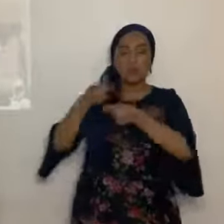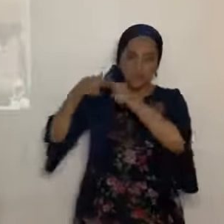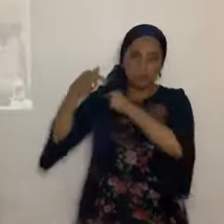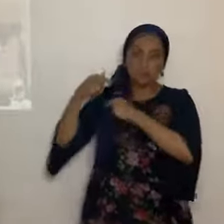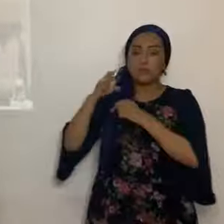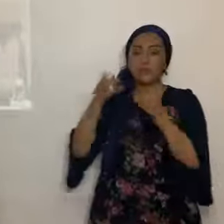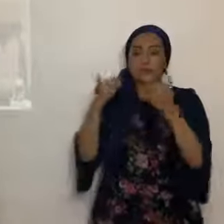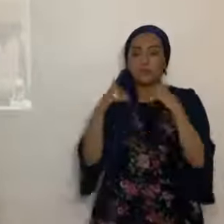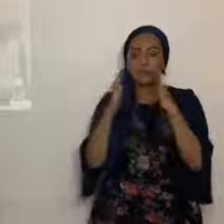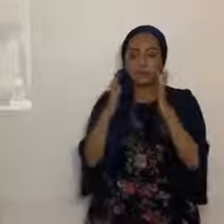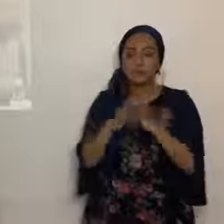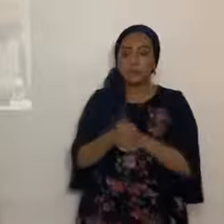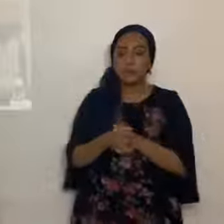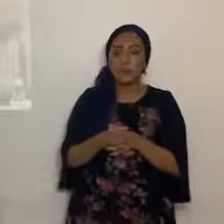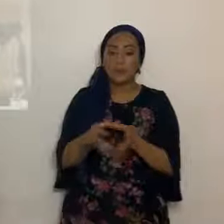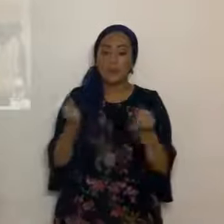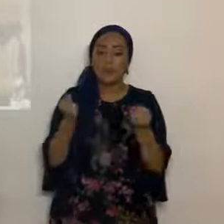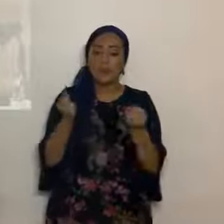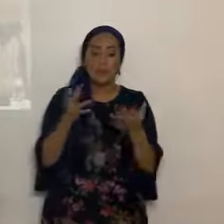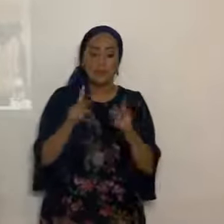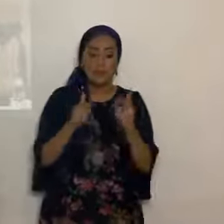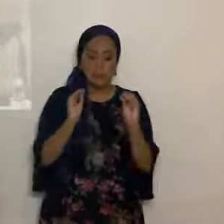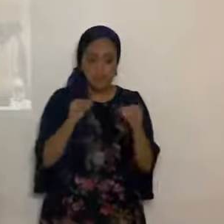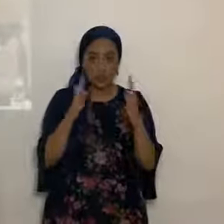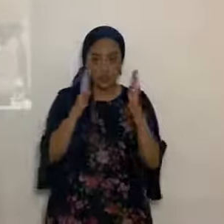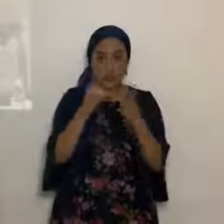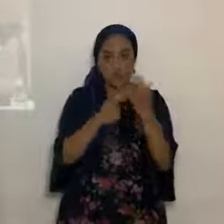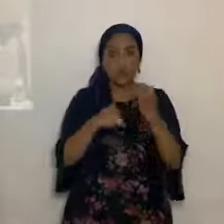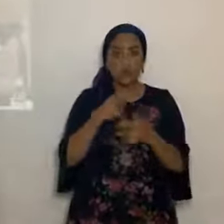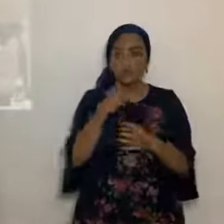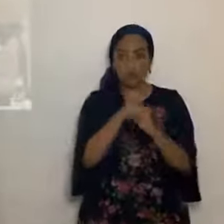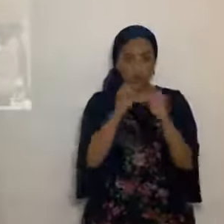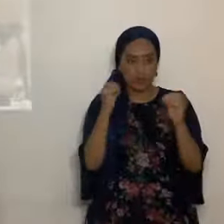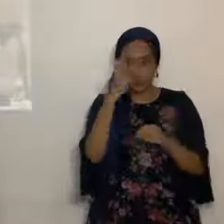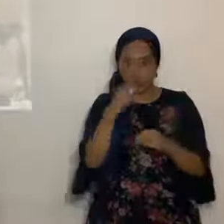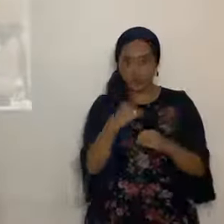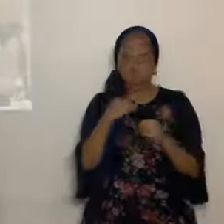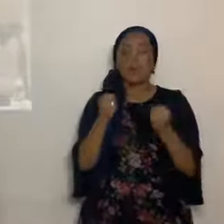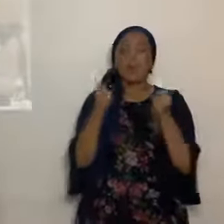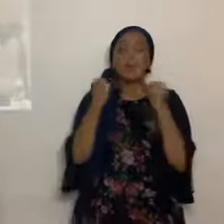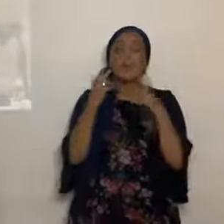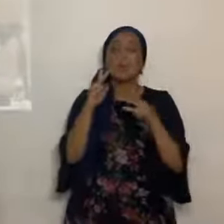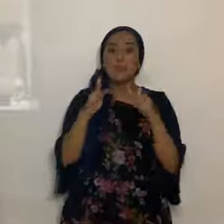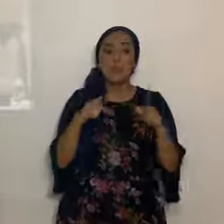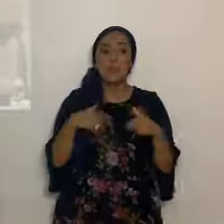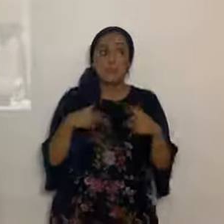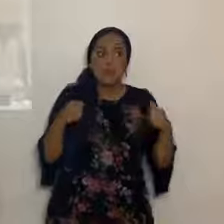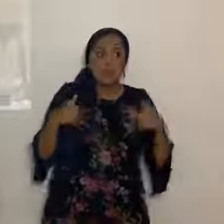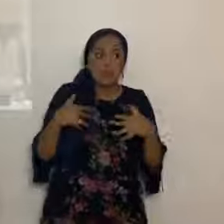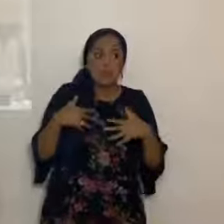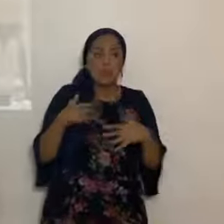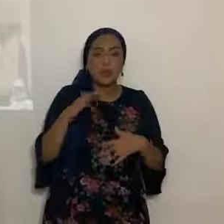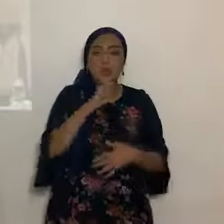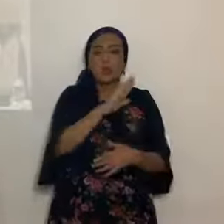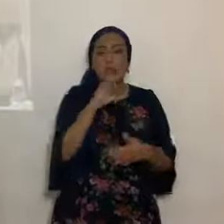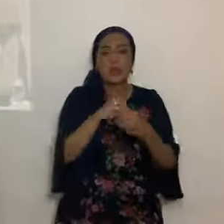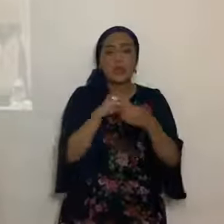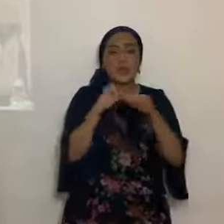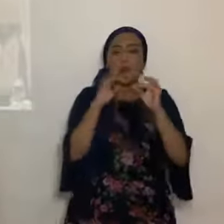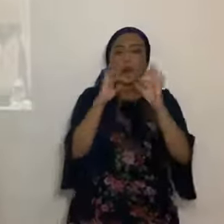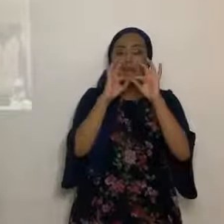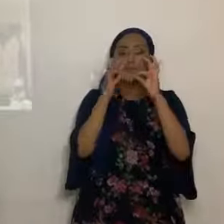atención. Mucha gente, pongan atención a lo que voy a decir, nadie se duerma. Mucha gente se preocupa por su árbol